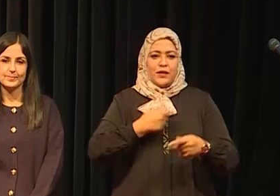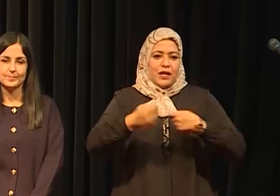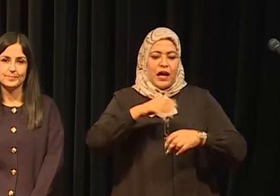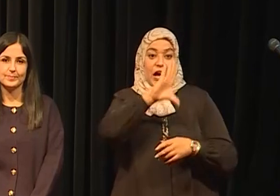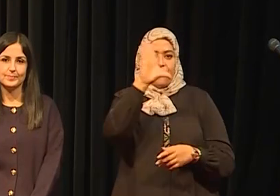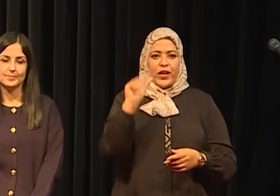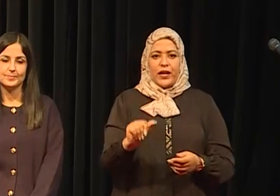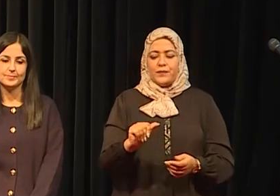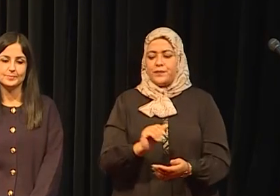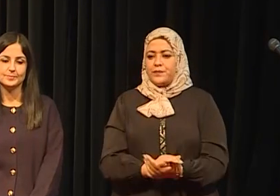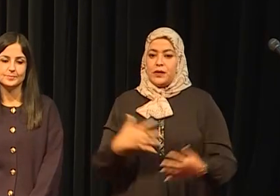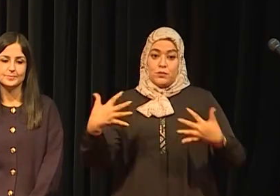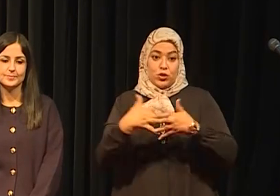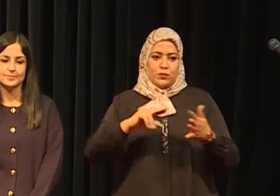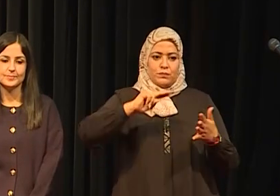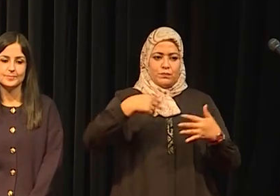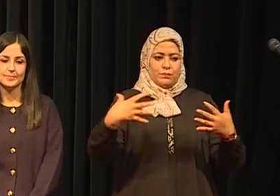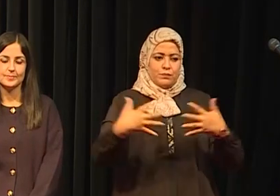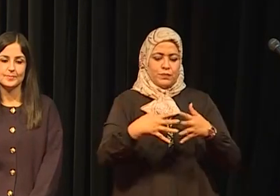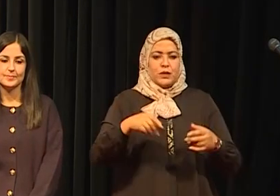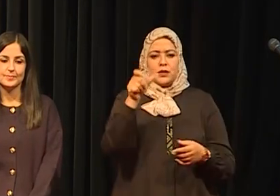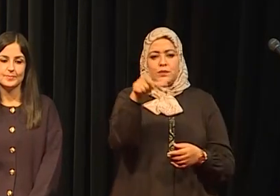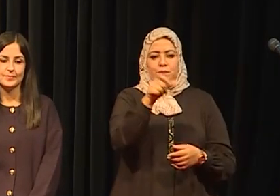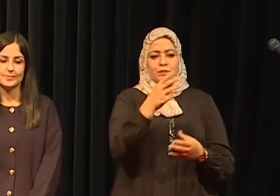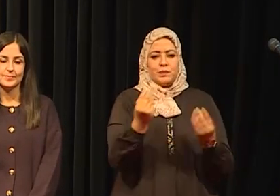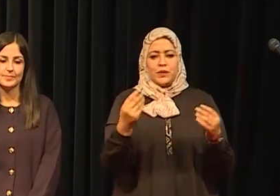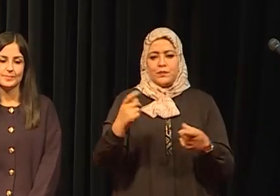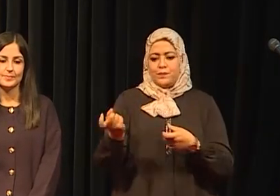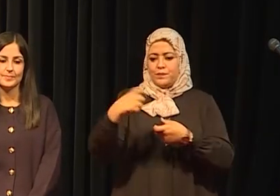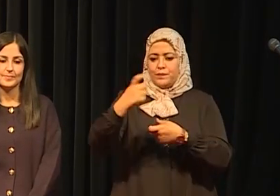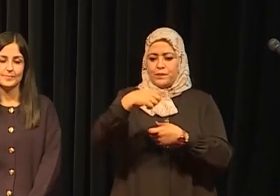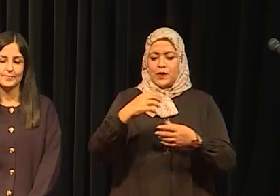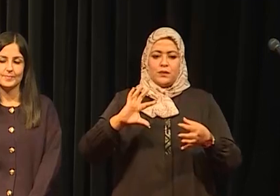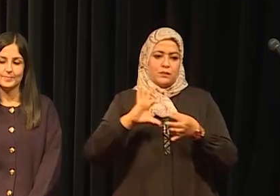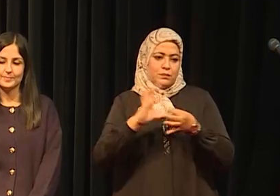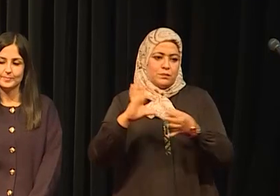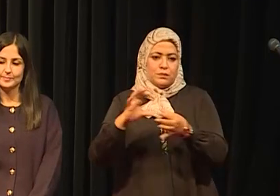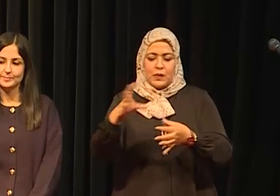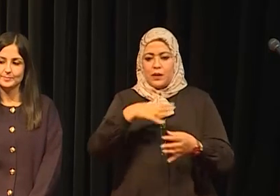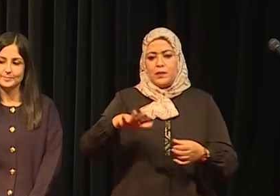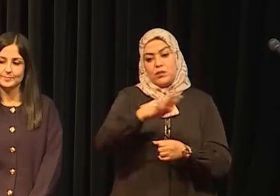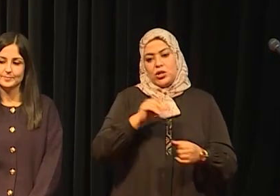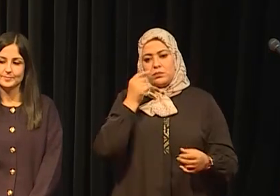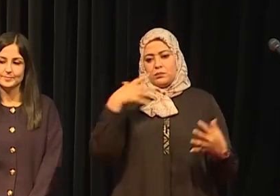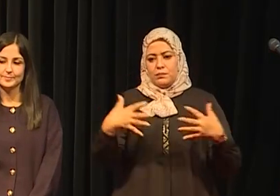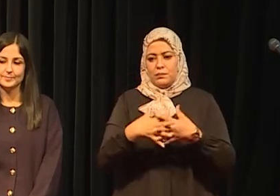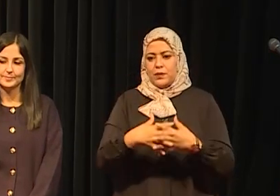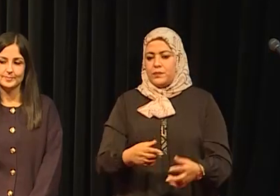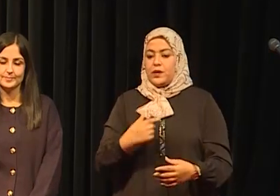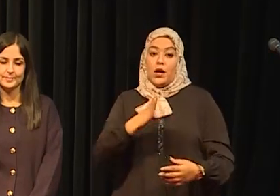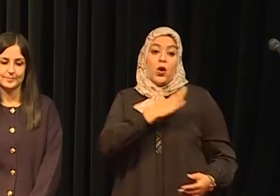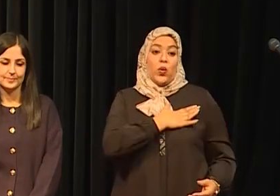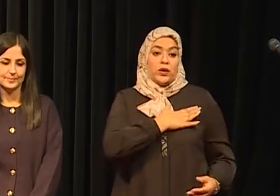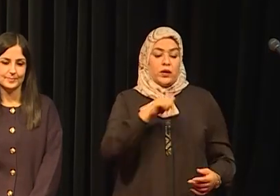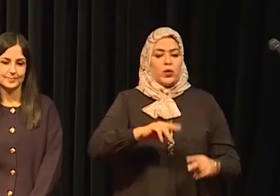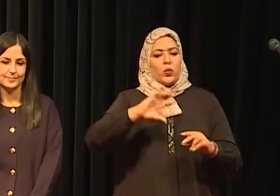الإفريقي، بشراكة مع مجموعة من الفاعلين في هذا المجال